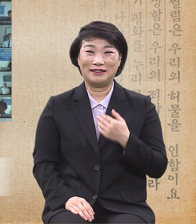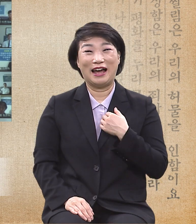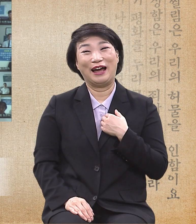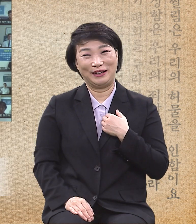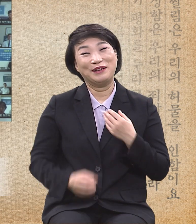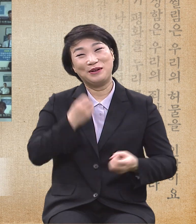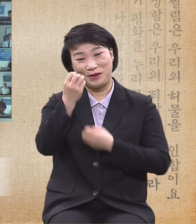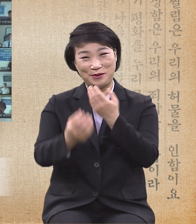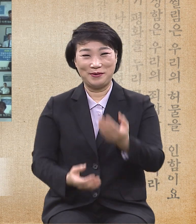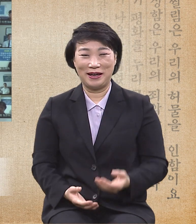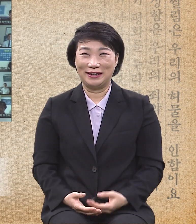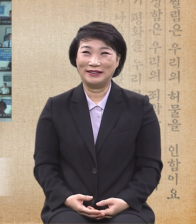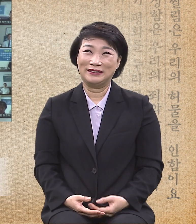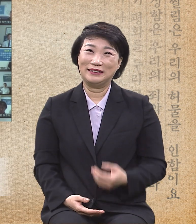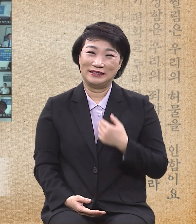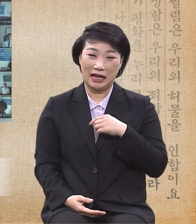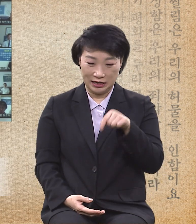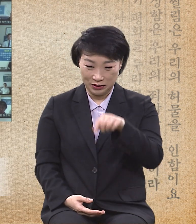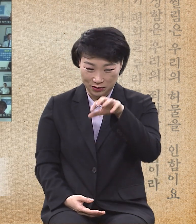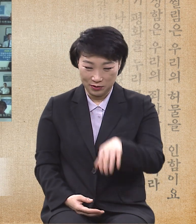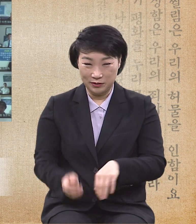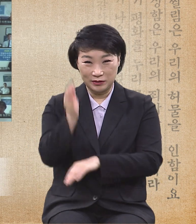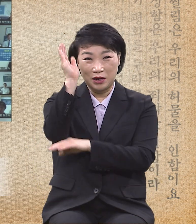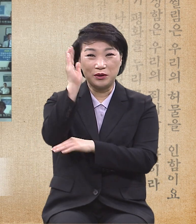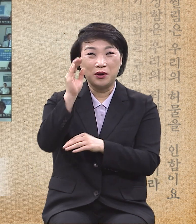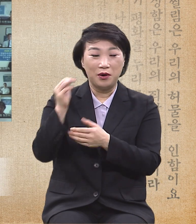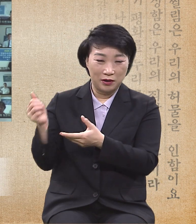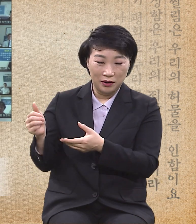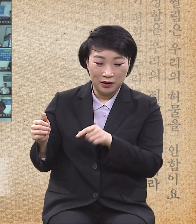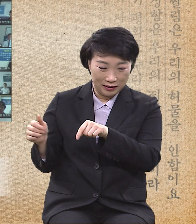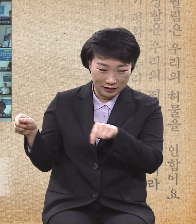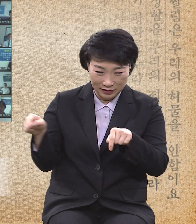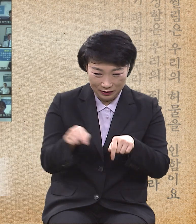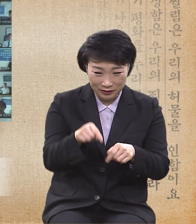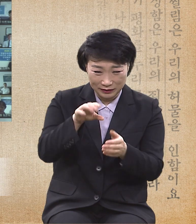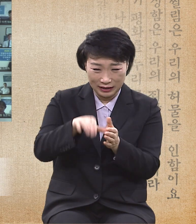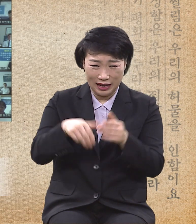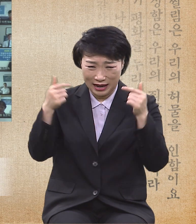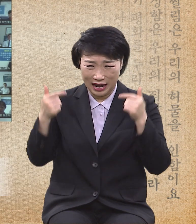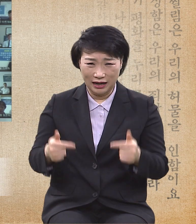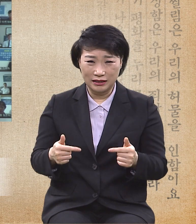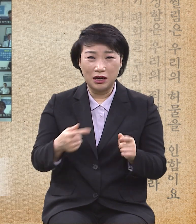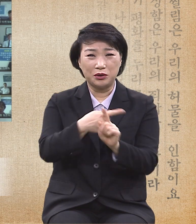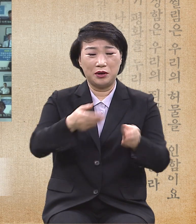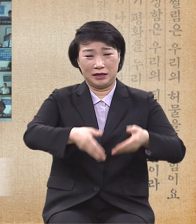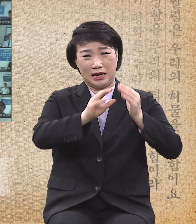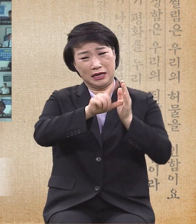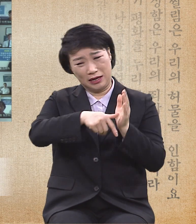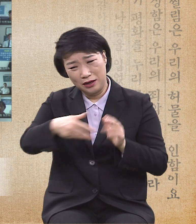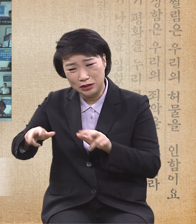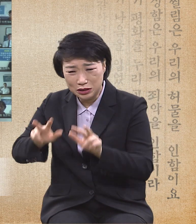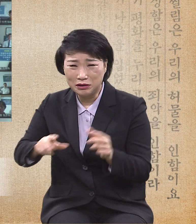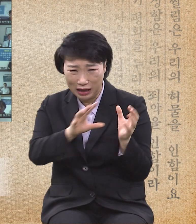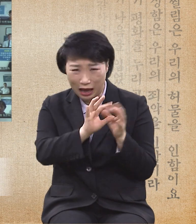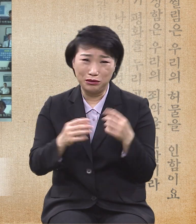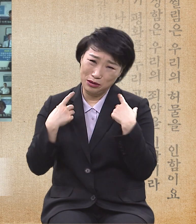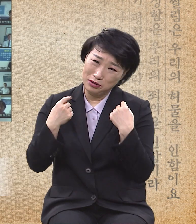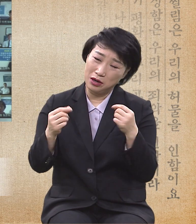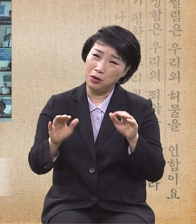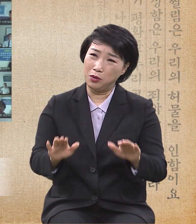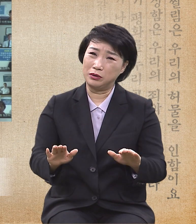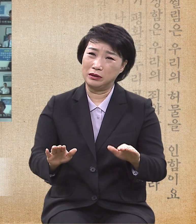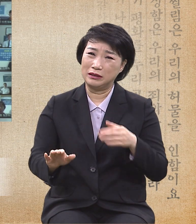고백이요. 내가 강단에 쓸 때마다 항상 개척에서 지금까지 마찬가지요. 나는